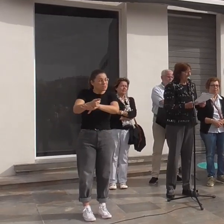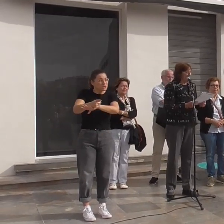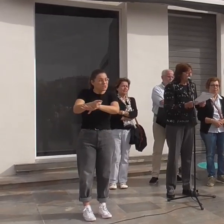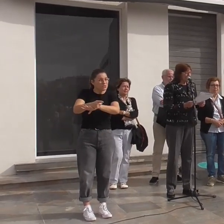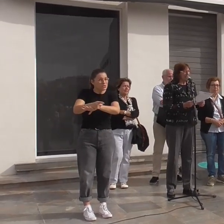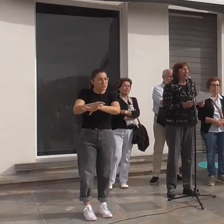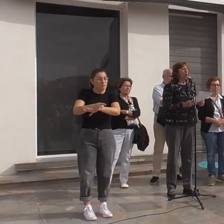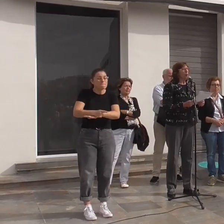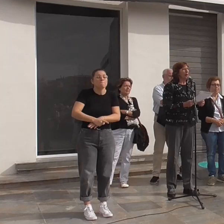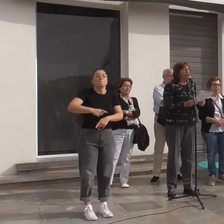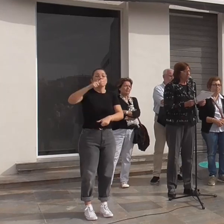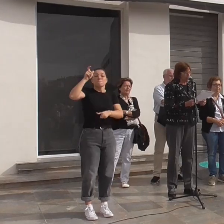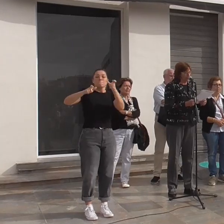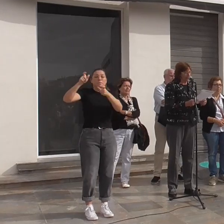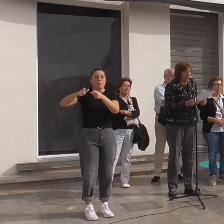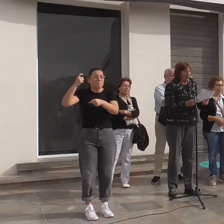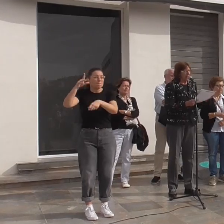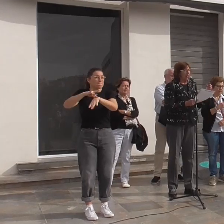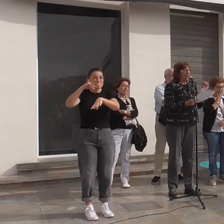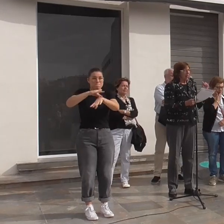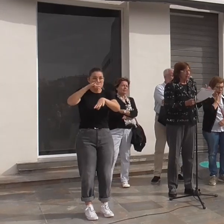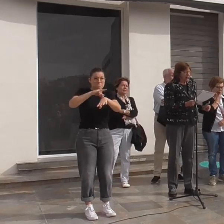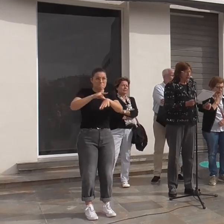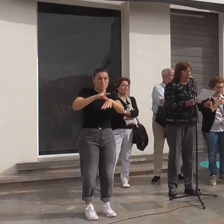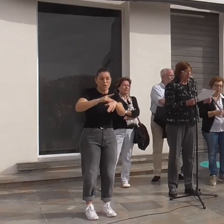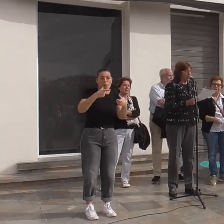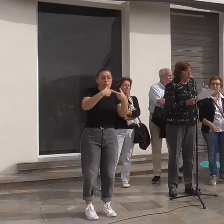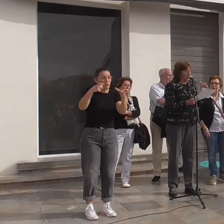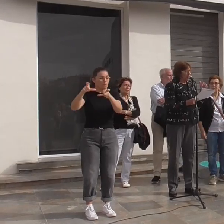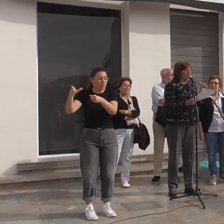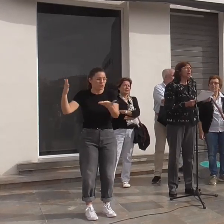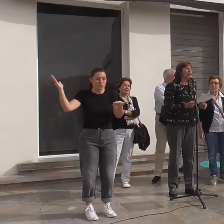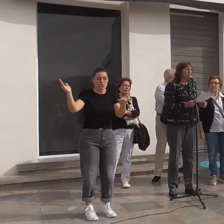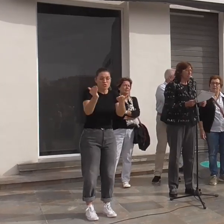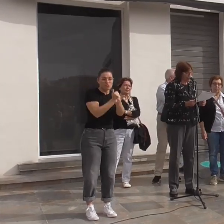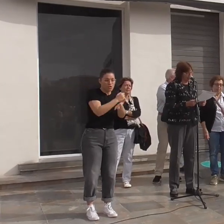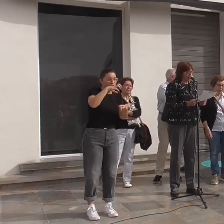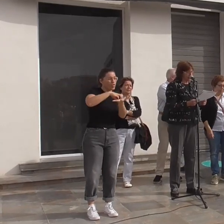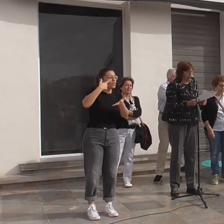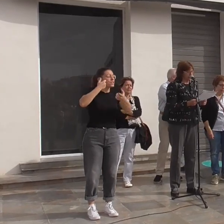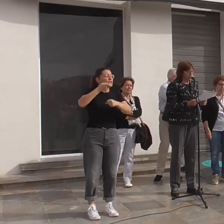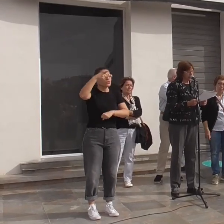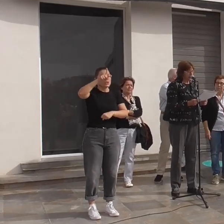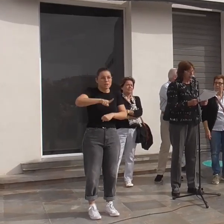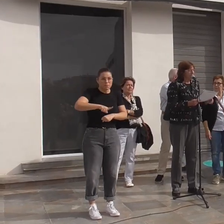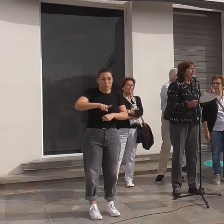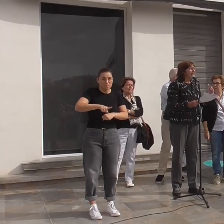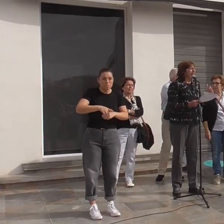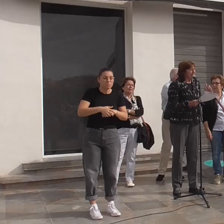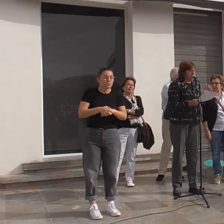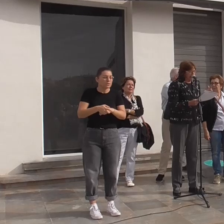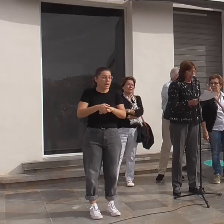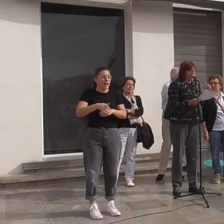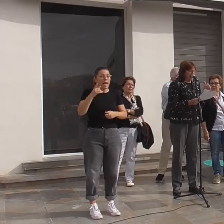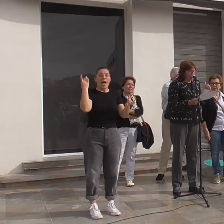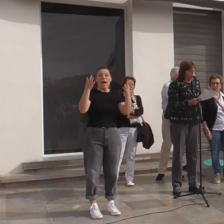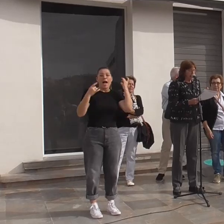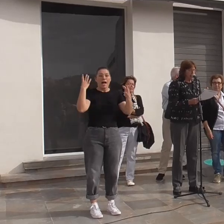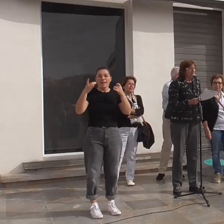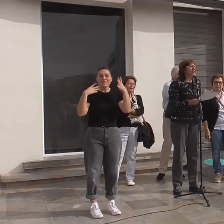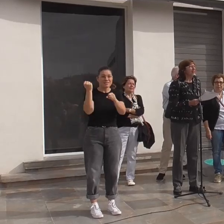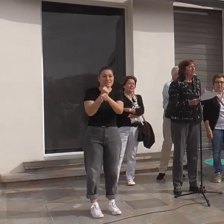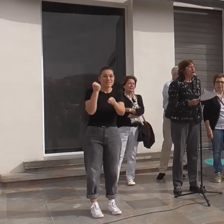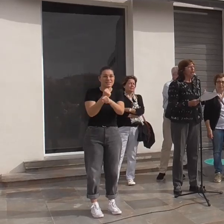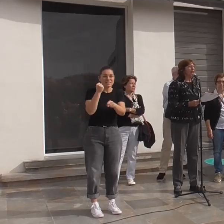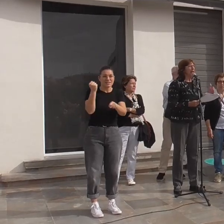exigimos plantillas al completo en el hospital, centros de salud y centros de especialidades. Que la actividad